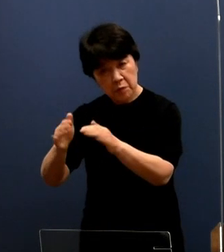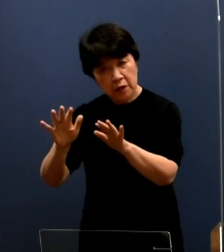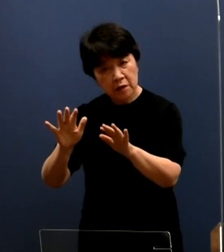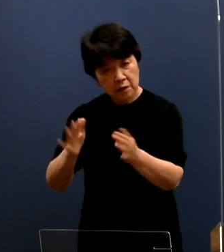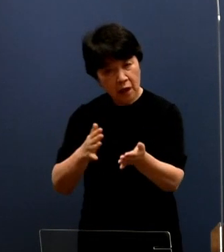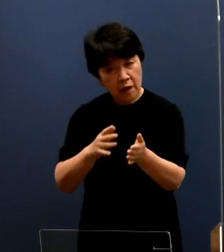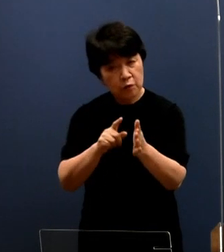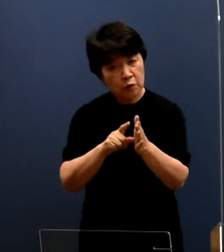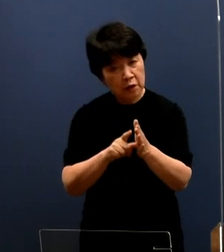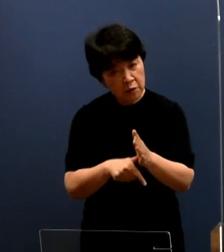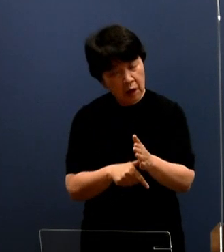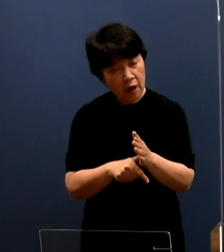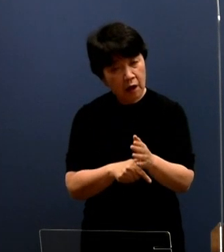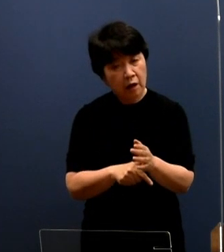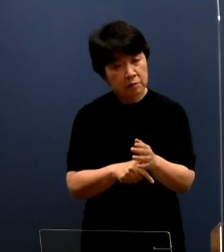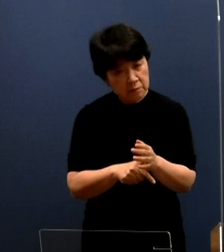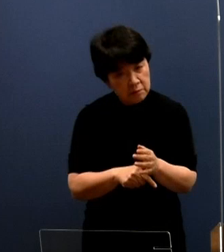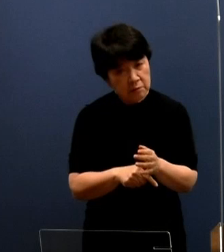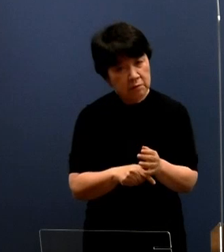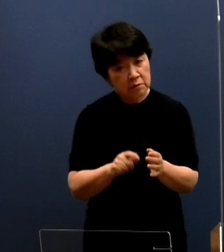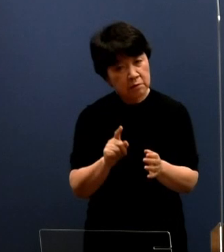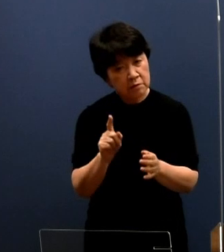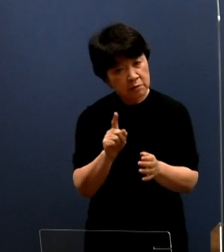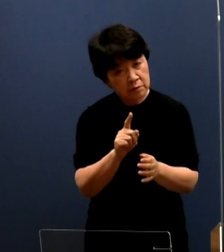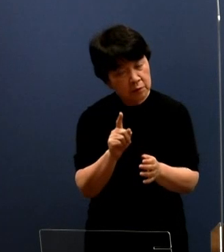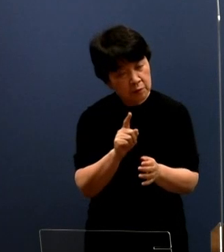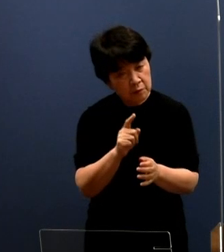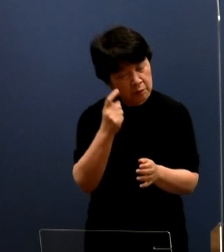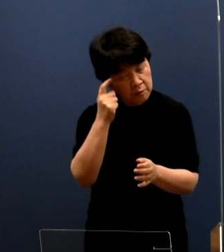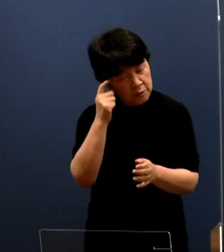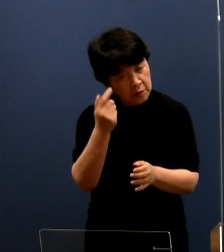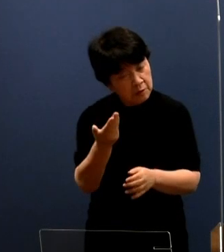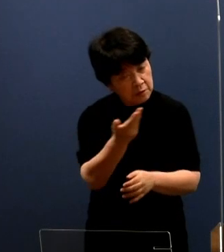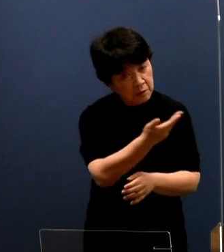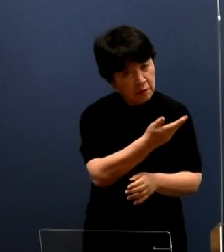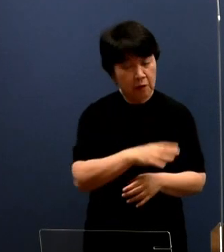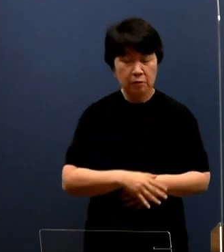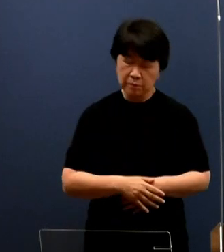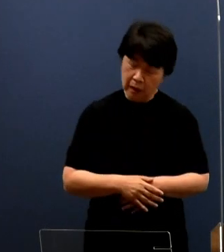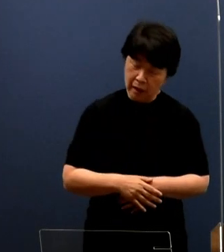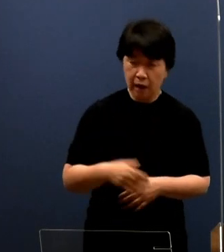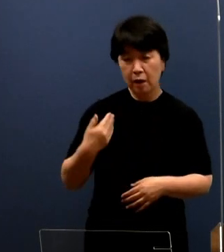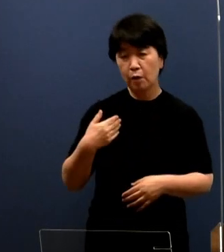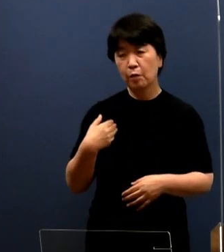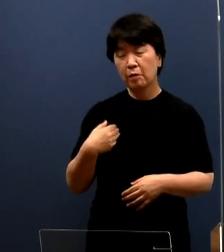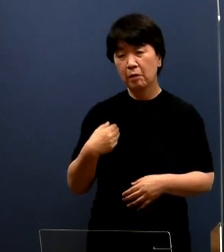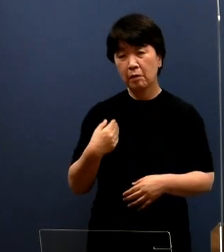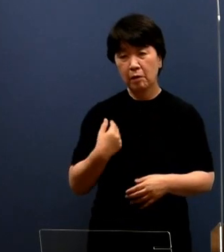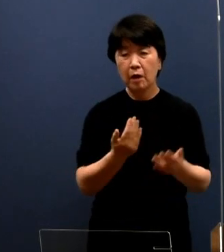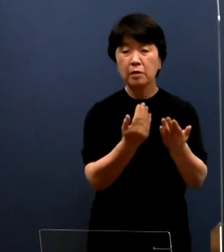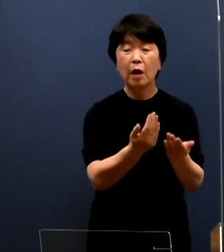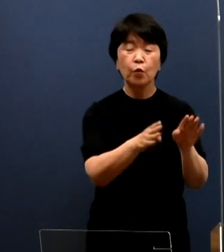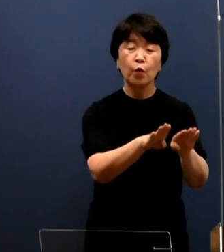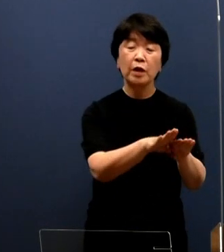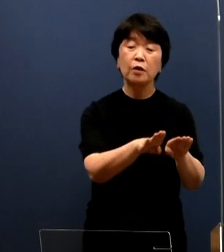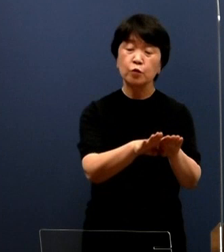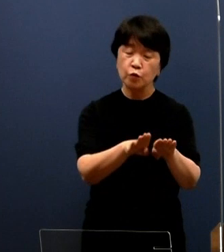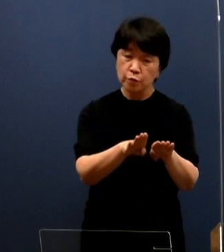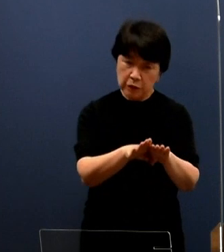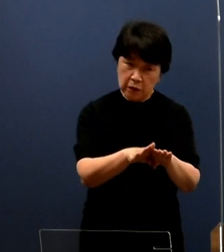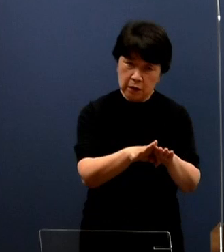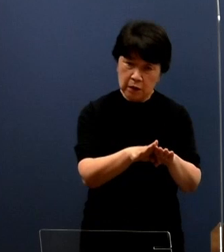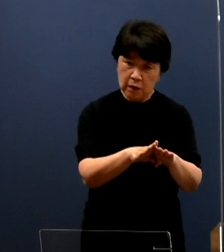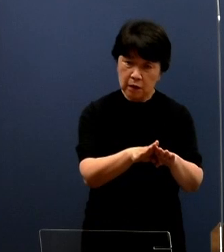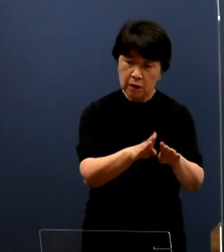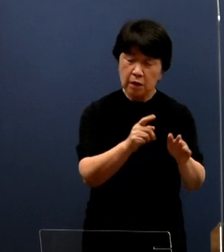していくと見られているかお伺いできますか。 まあ、分かりませんね。学校が閉まるという意味でいくと、その学校